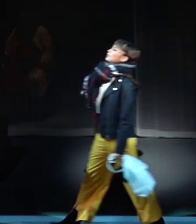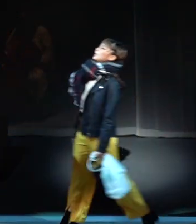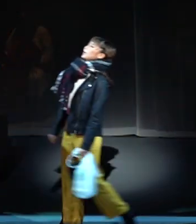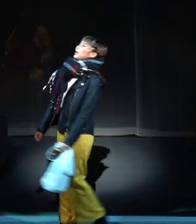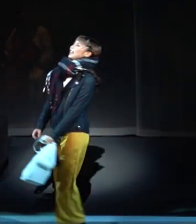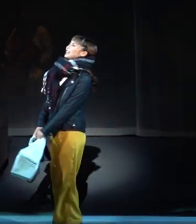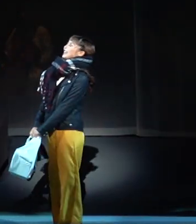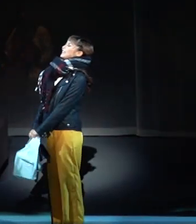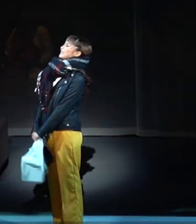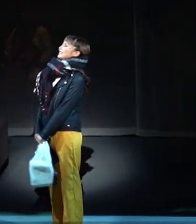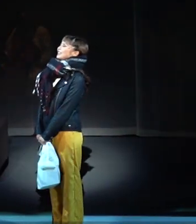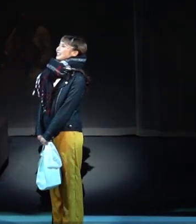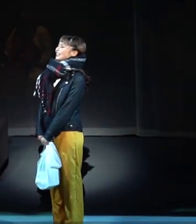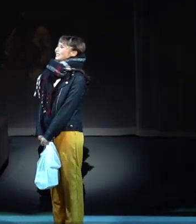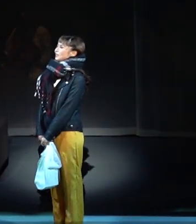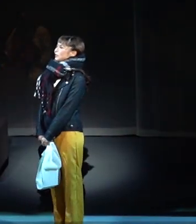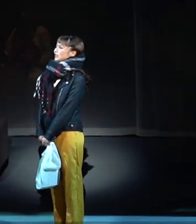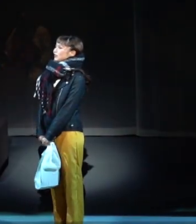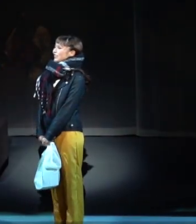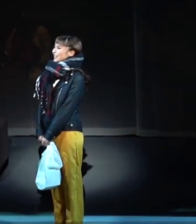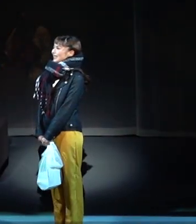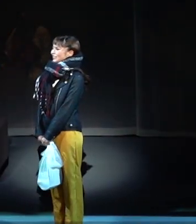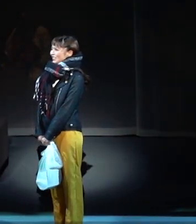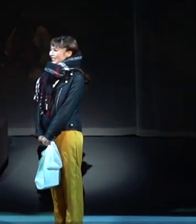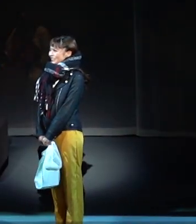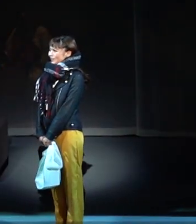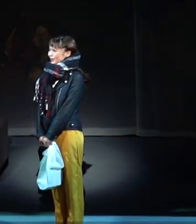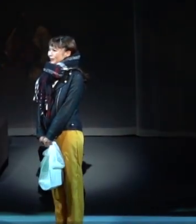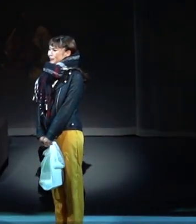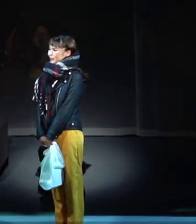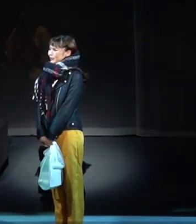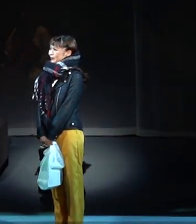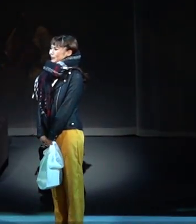止めてって意味わかるでしょ、 はい、